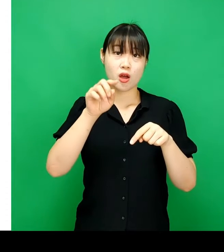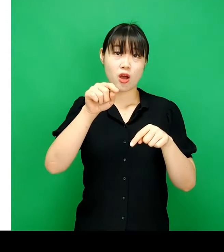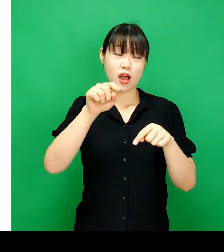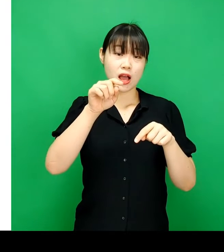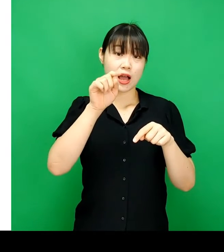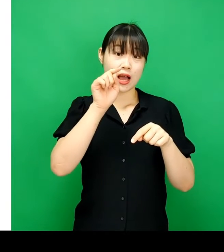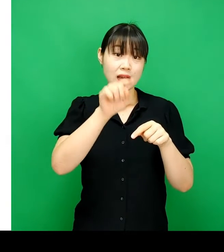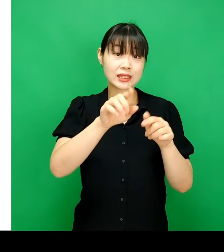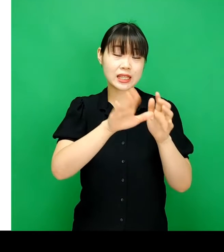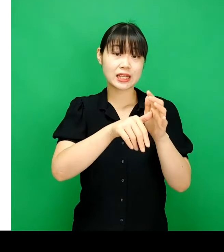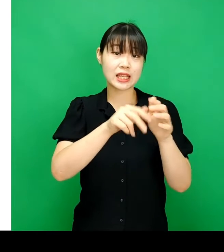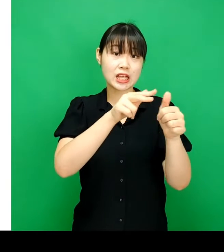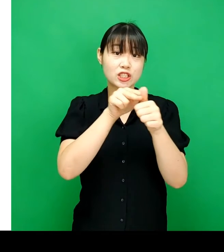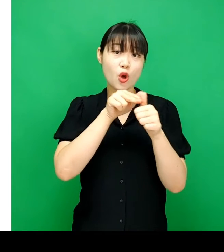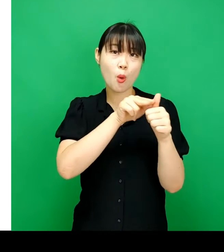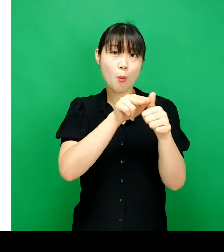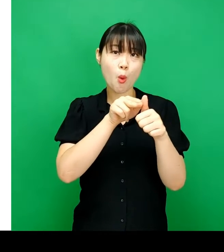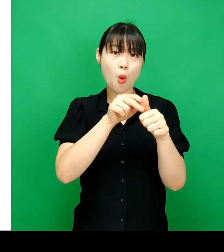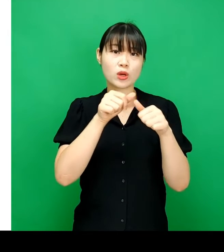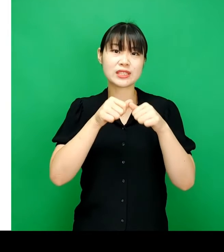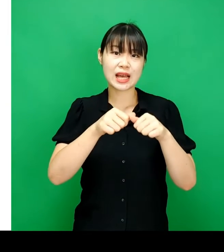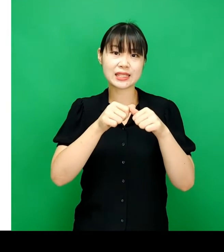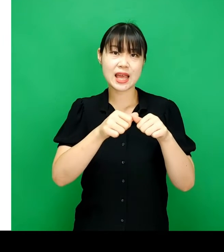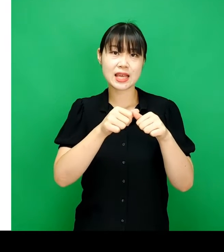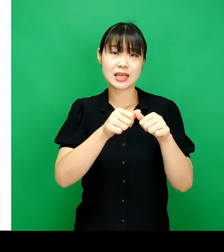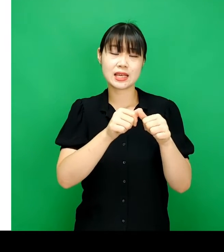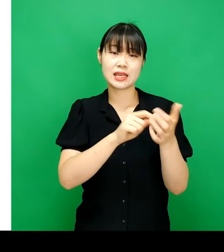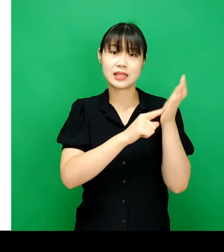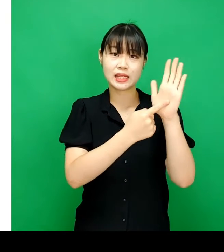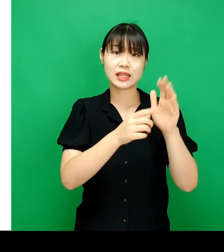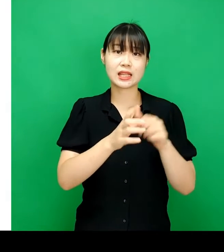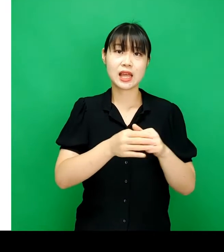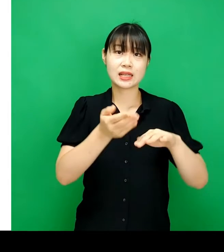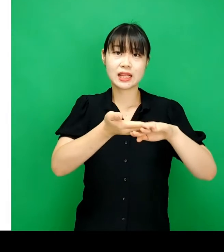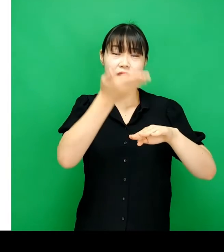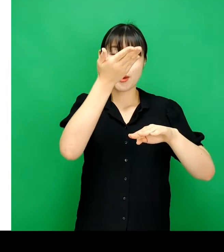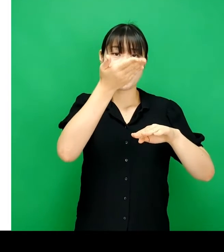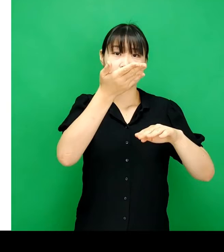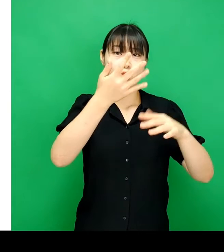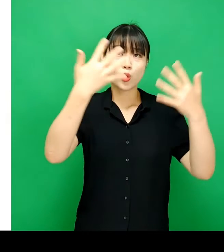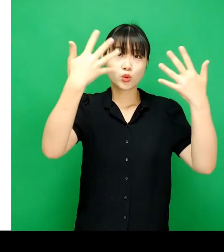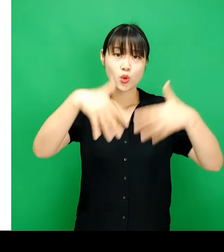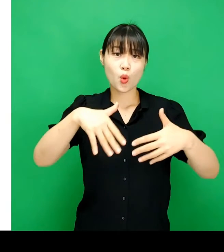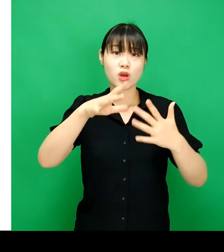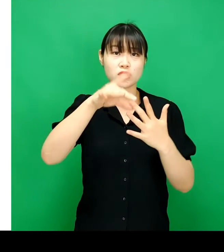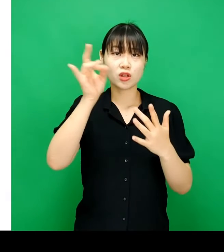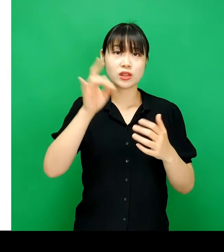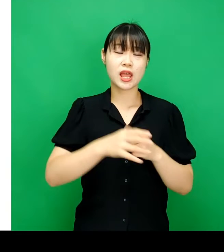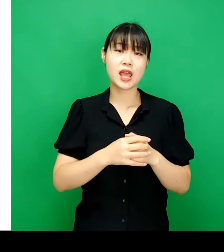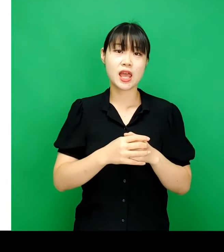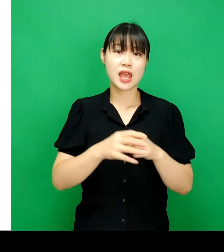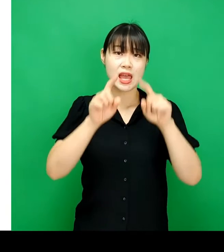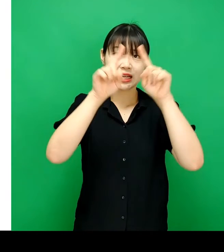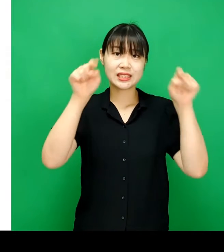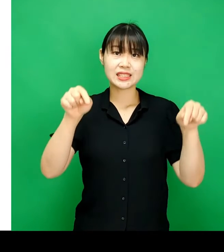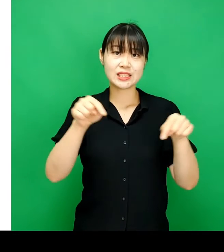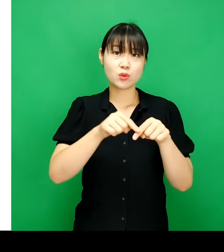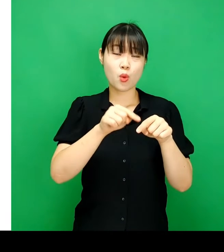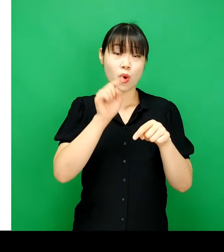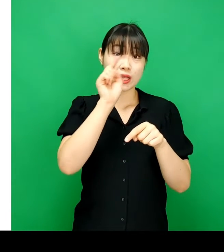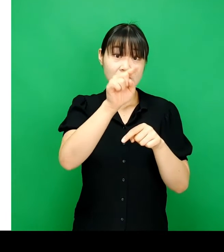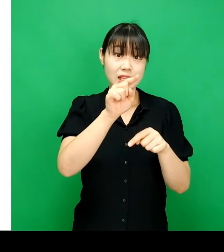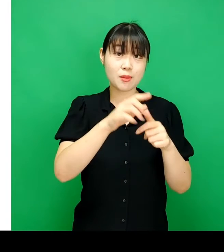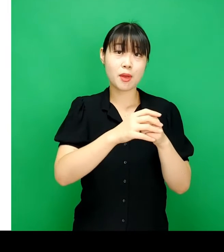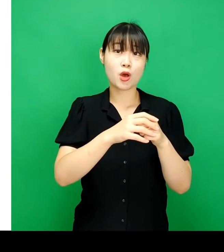워싱턴 포스트의 경우 지도에 커서를 갖다 댈 때 뜨는 정보가 비교적 자세한데요. 상단 버튼으로 조건을 선택할 수